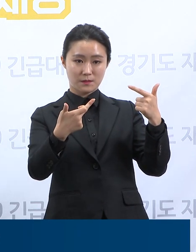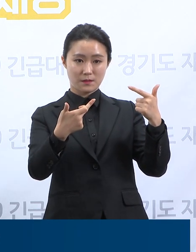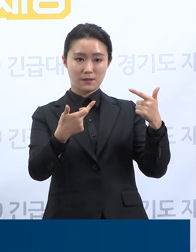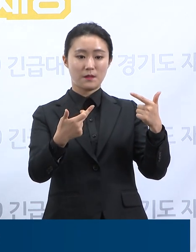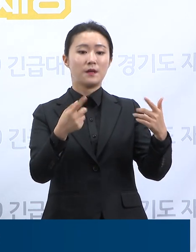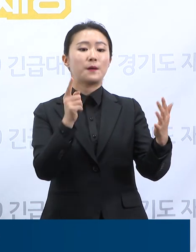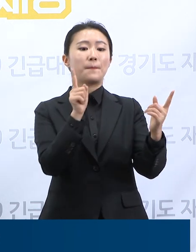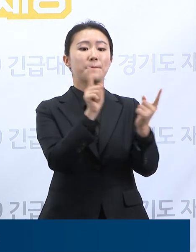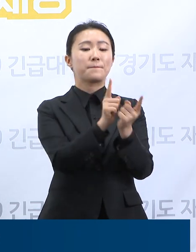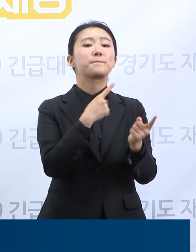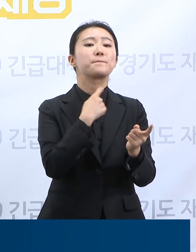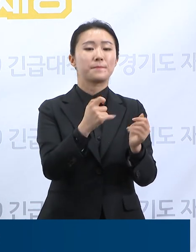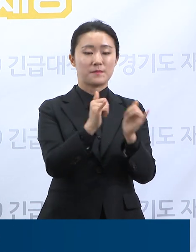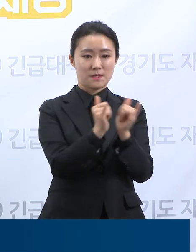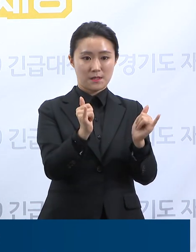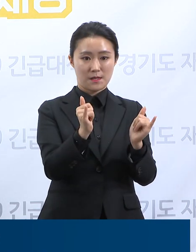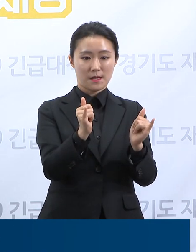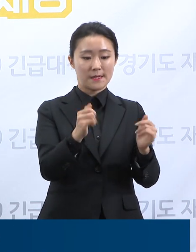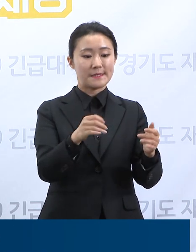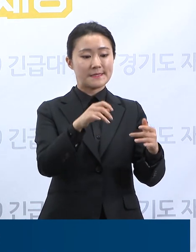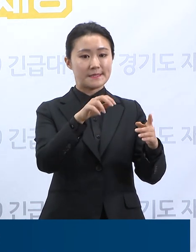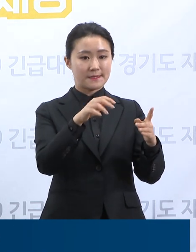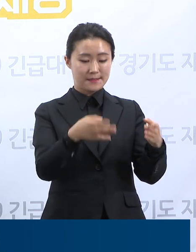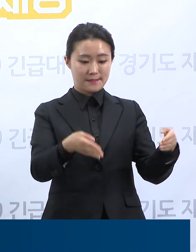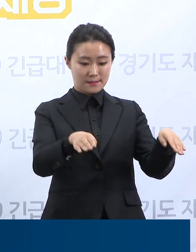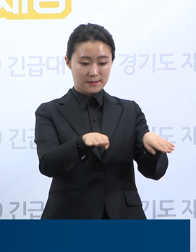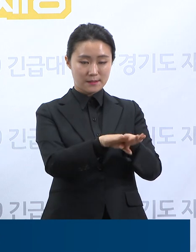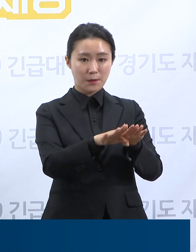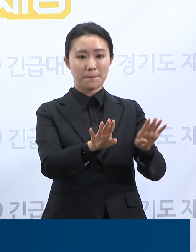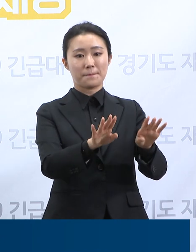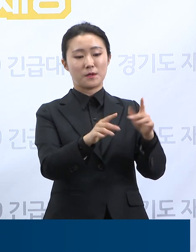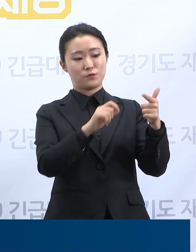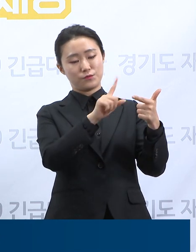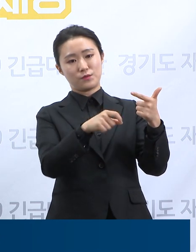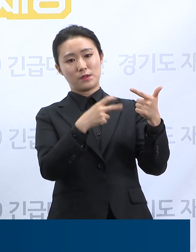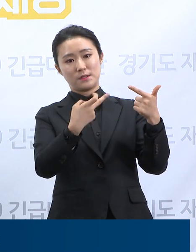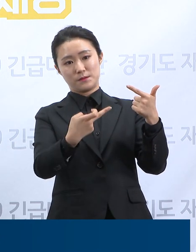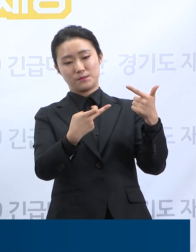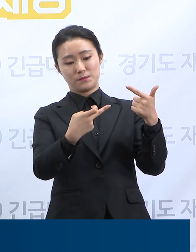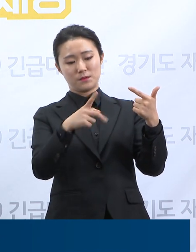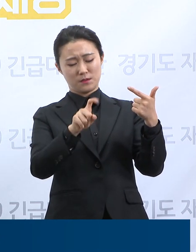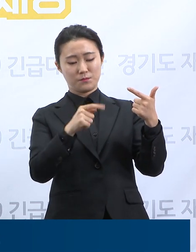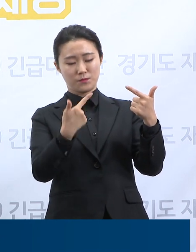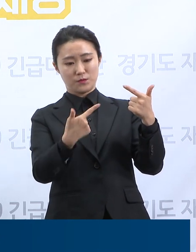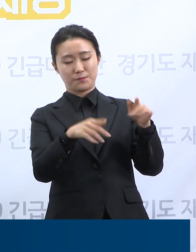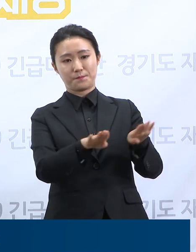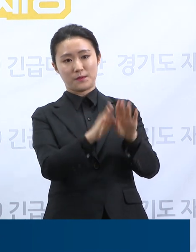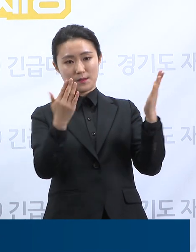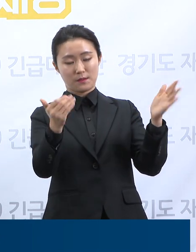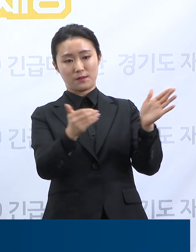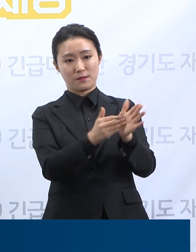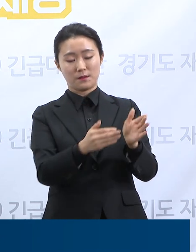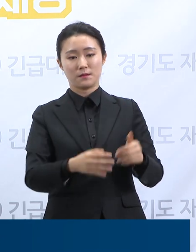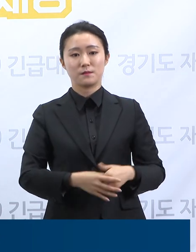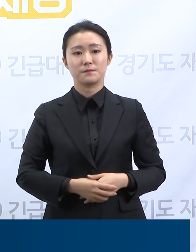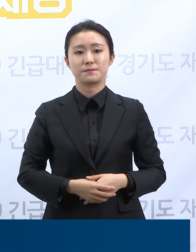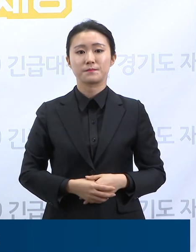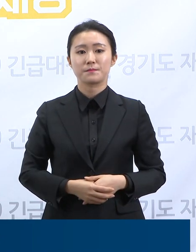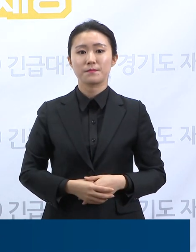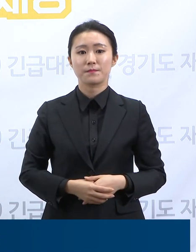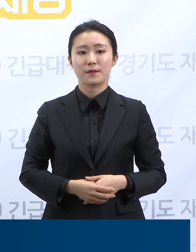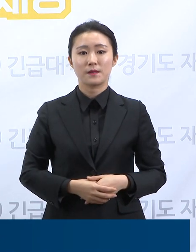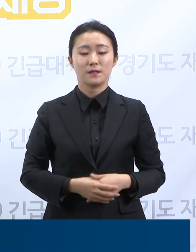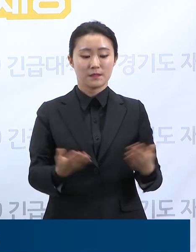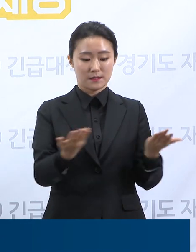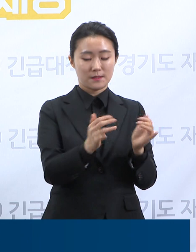안산 평생교육시설 창의인성센터에 위치한 경기도 접촉자 격리시설은 건강관리 책임자, 운영 인력 등 10명의